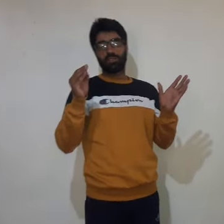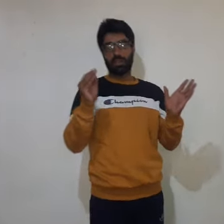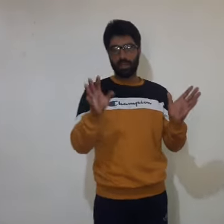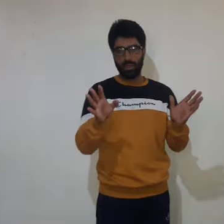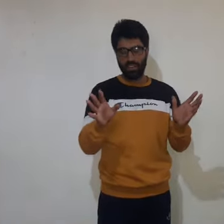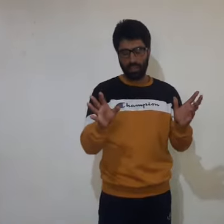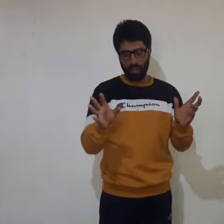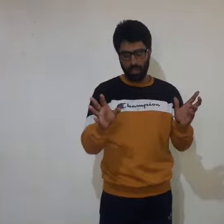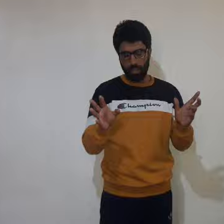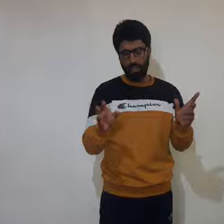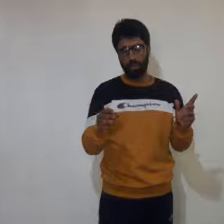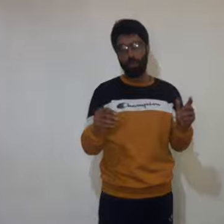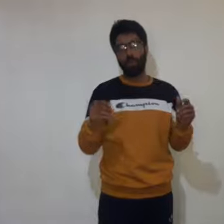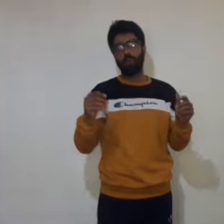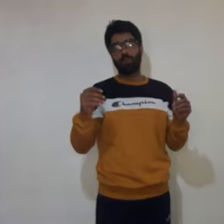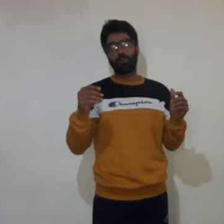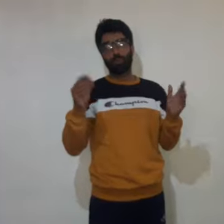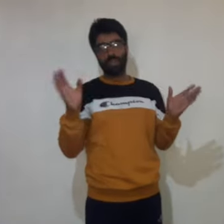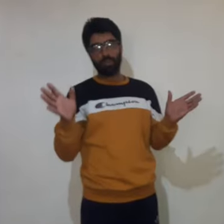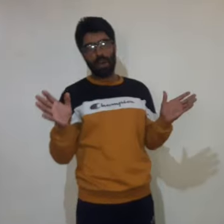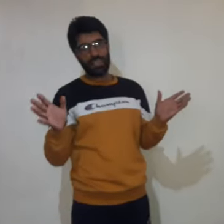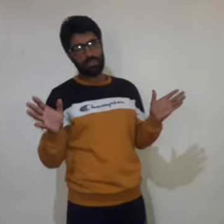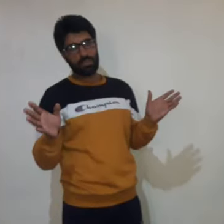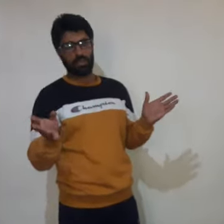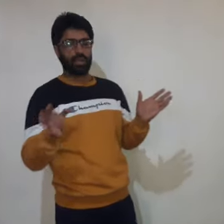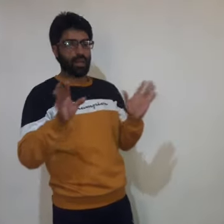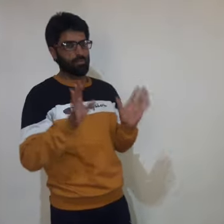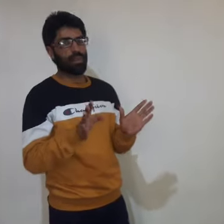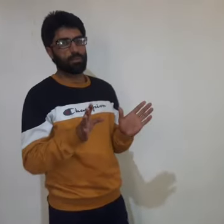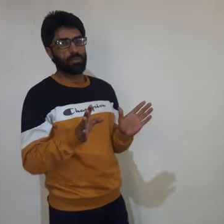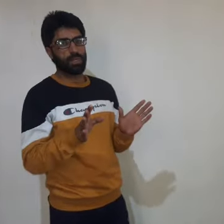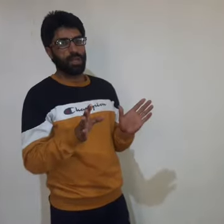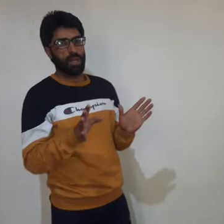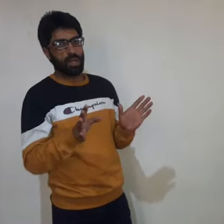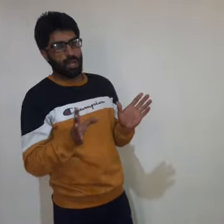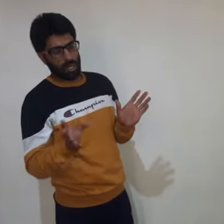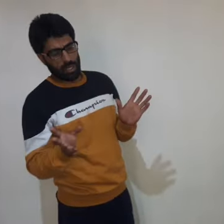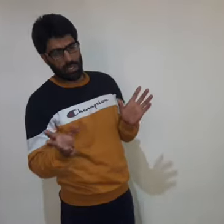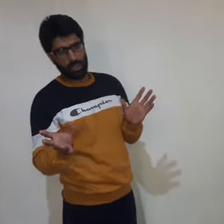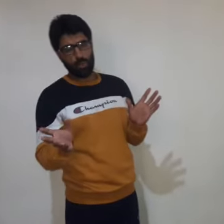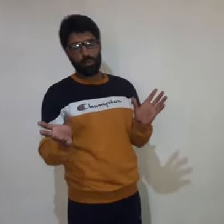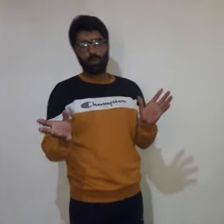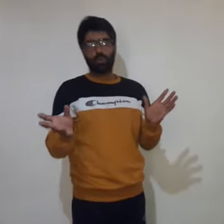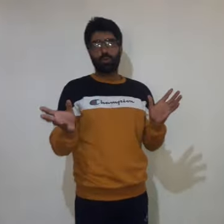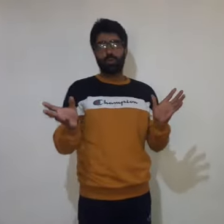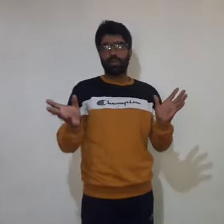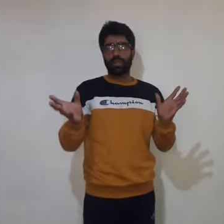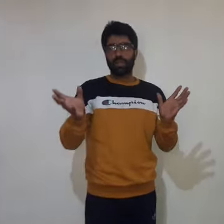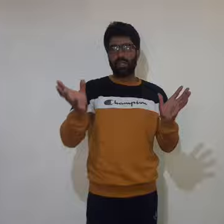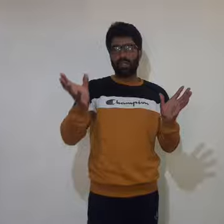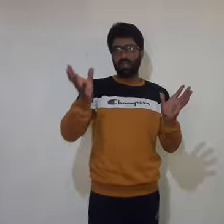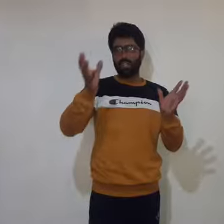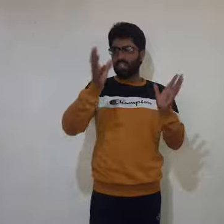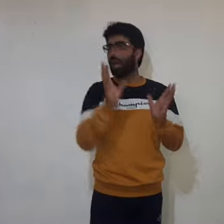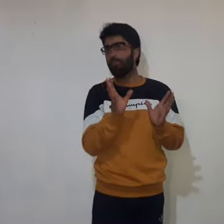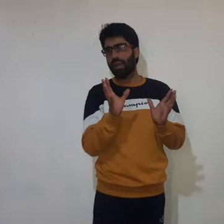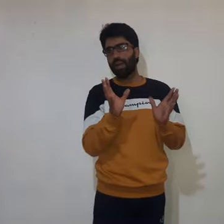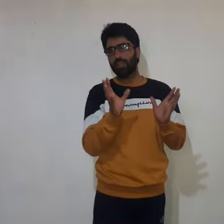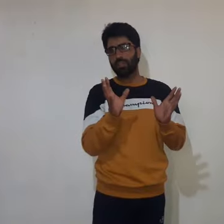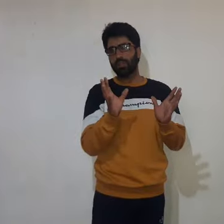genetic material, protein spikes and envelope. ये जो इसकी शेप है डियर